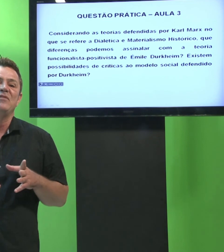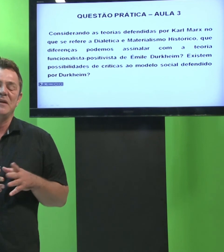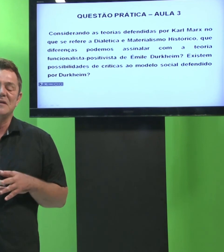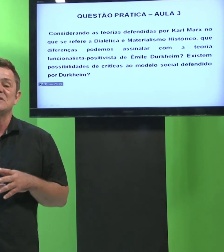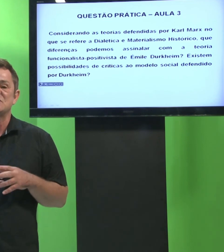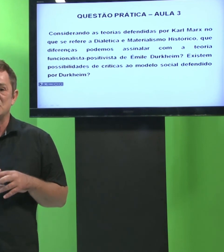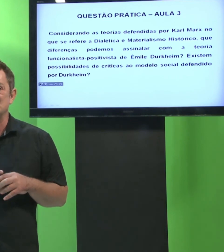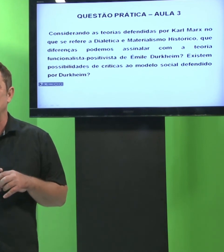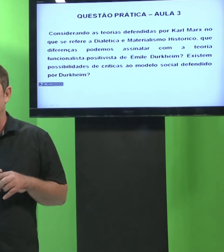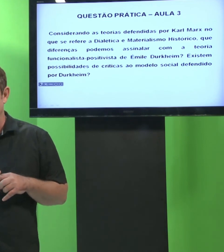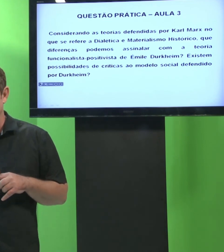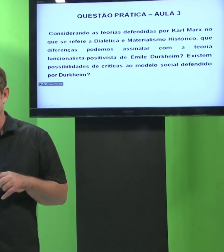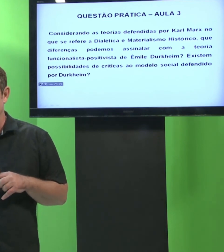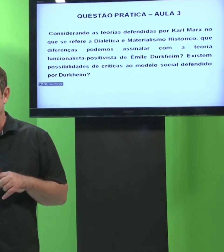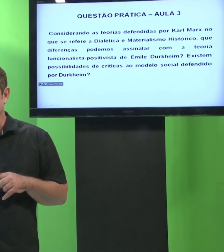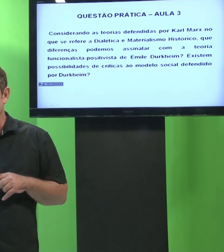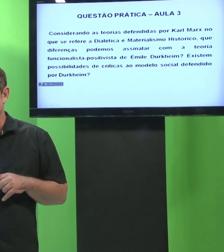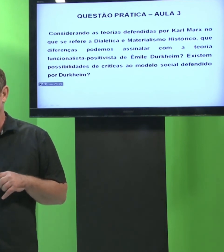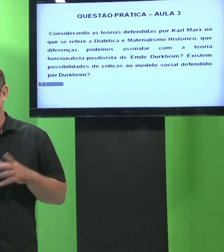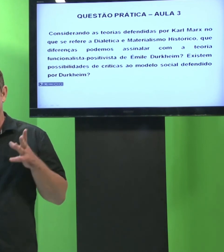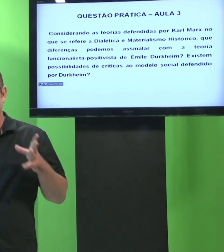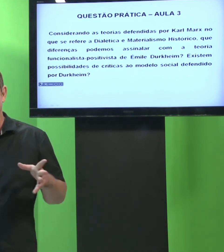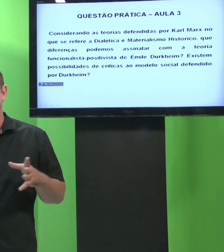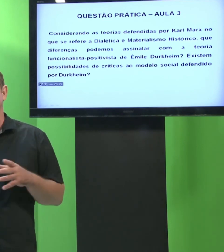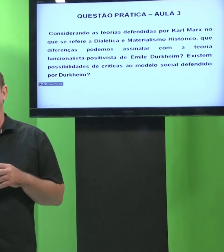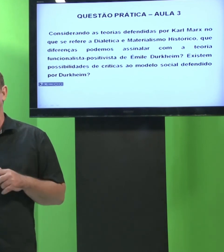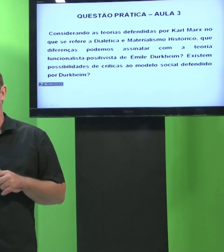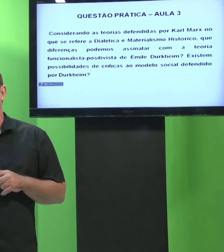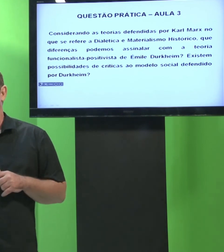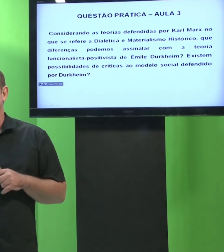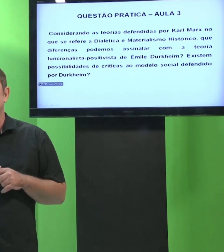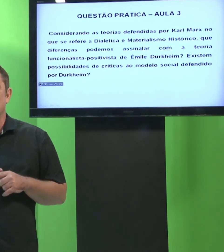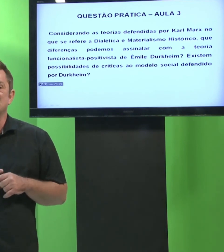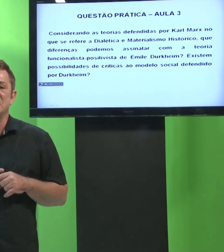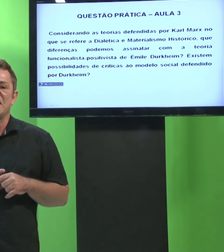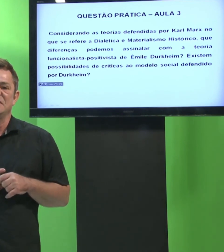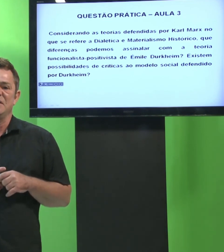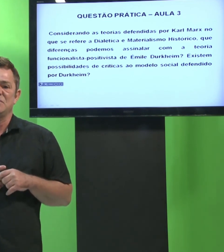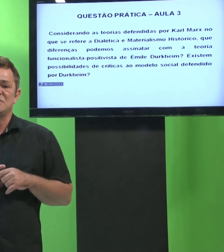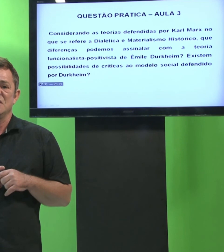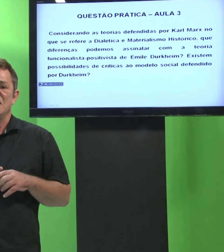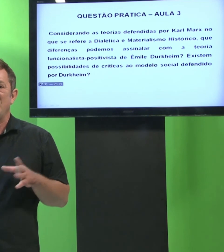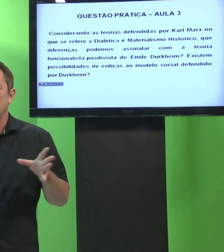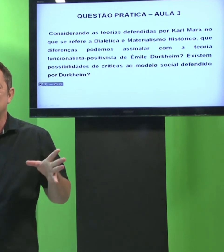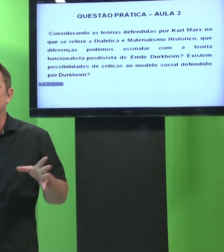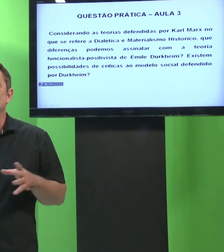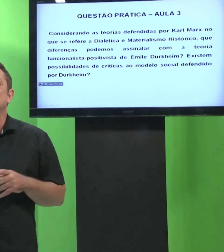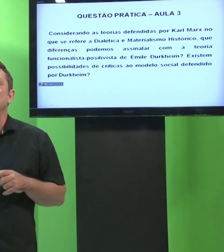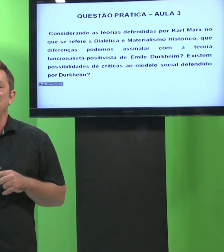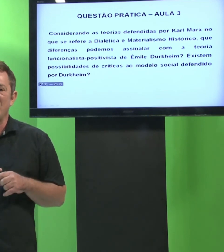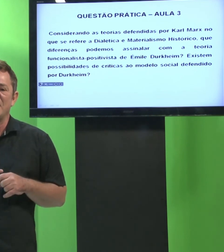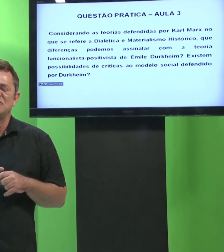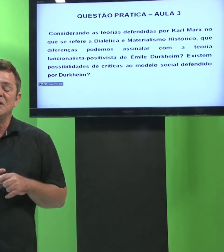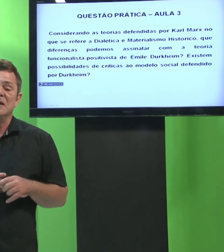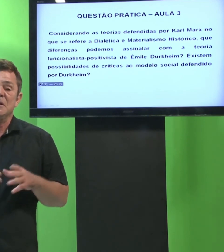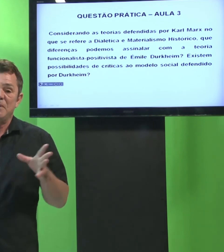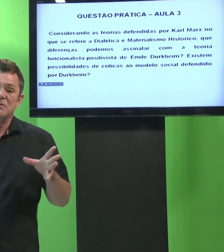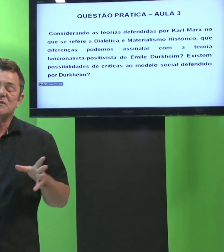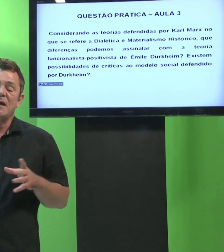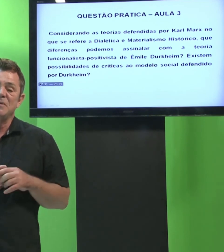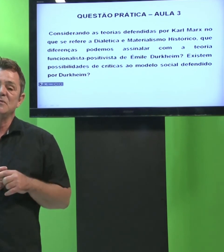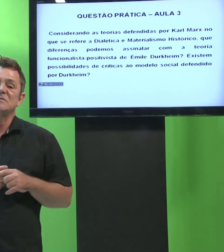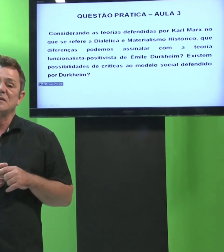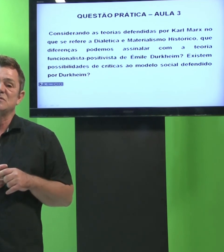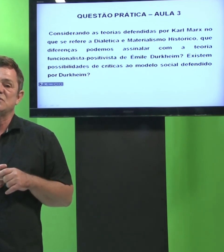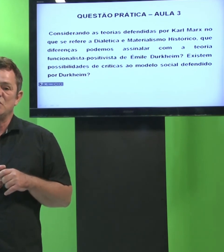capitalismo oferece aos seus indivíduos. Terminamos aqui, prezados acadêmicos, a nossa terceira viagem